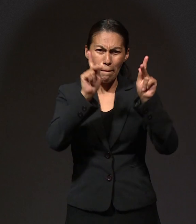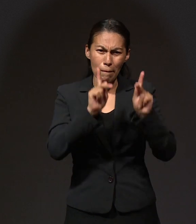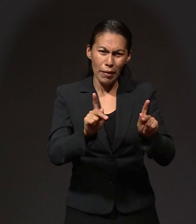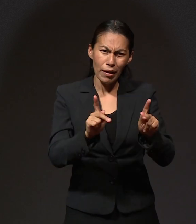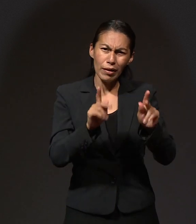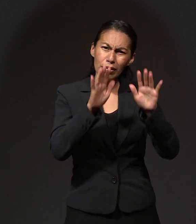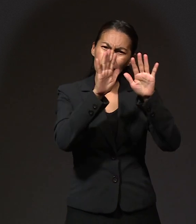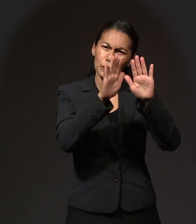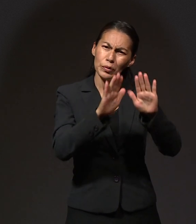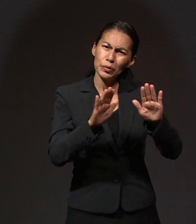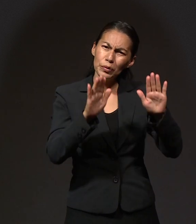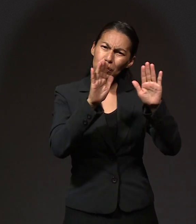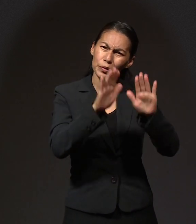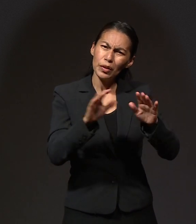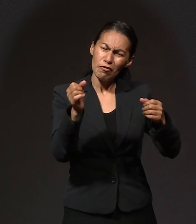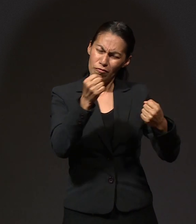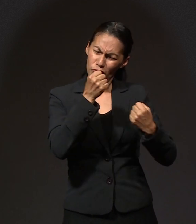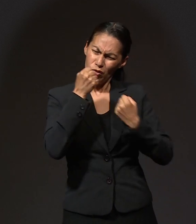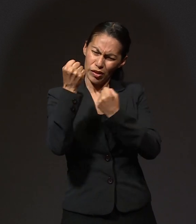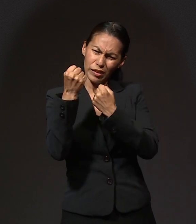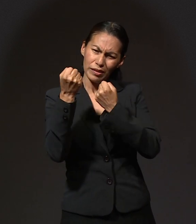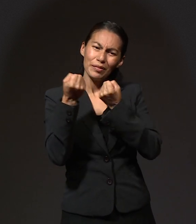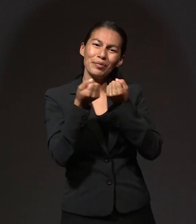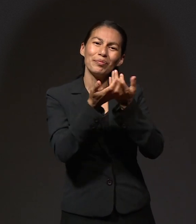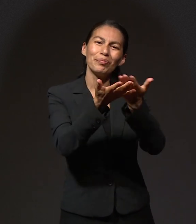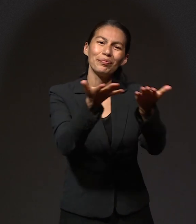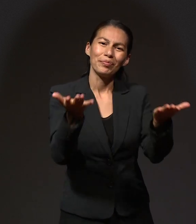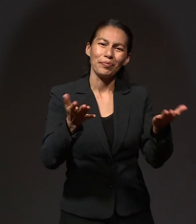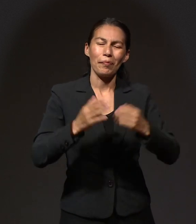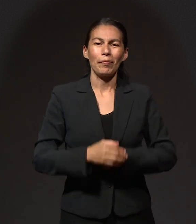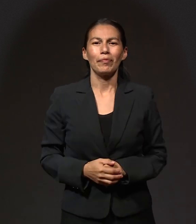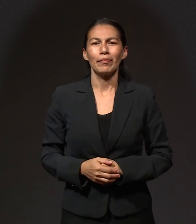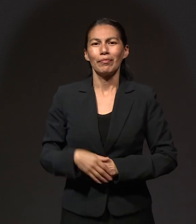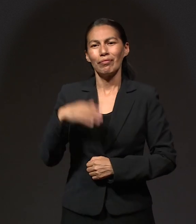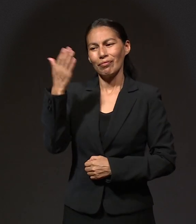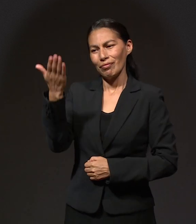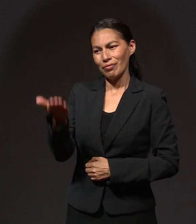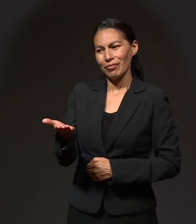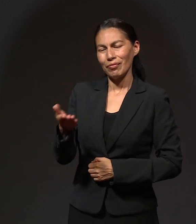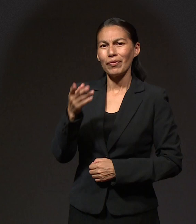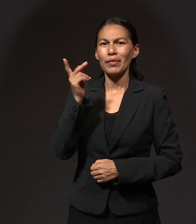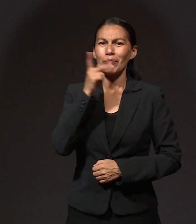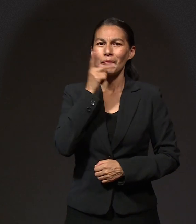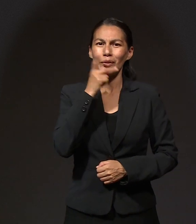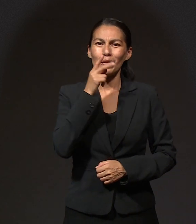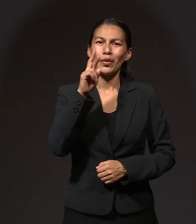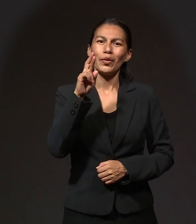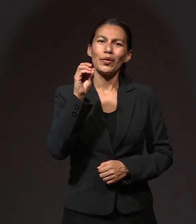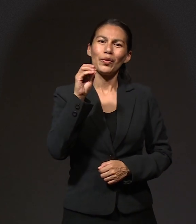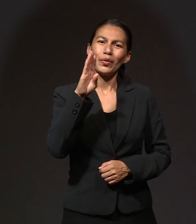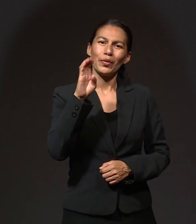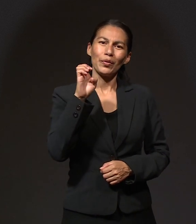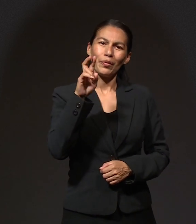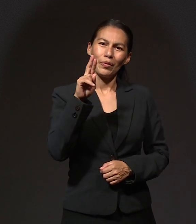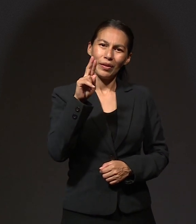consuelo y fortaleza en su presencia. Me refiero a Robert Costa.